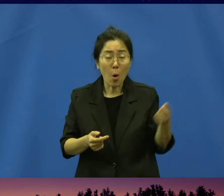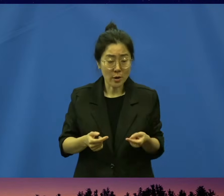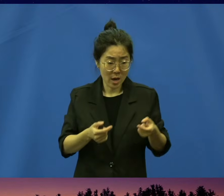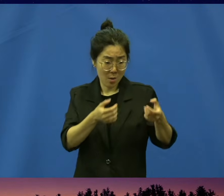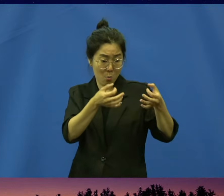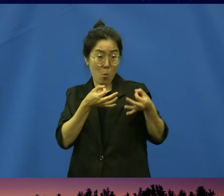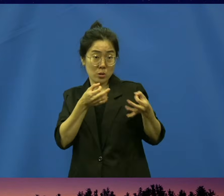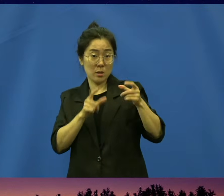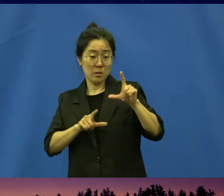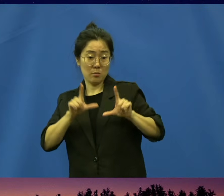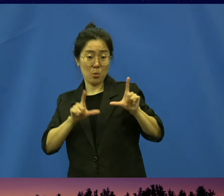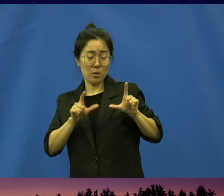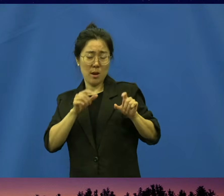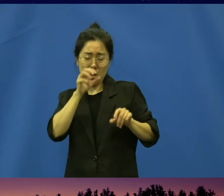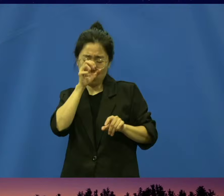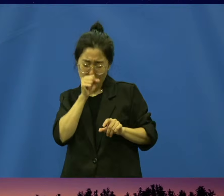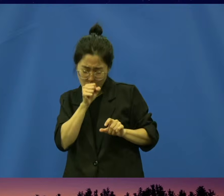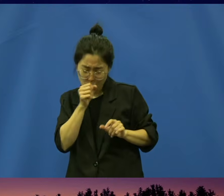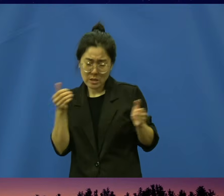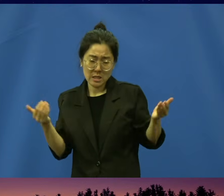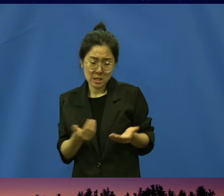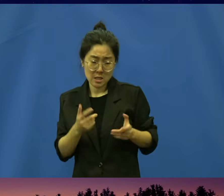계신 아버지께 영광을 돌리게 하라.